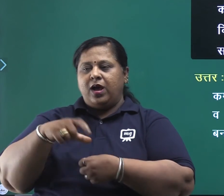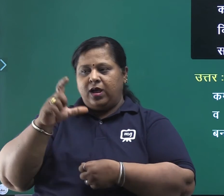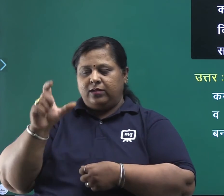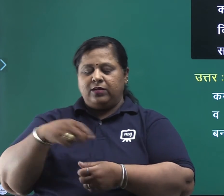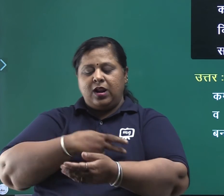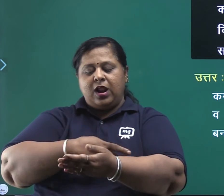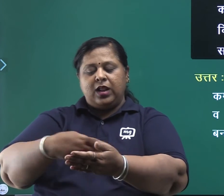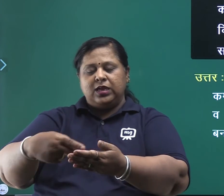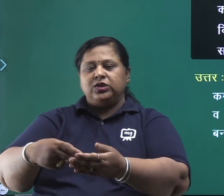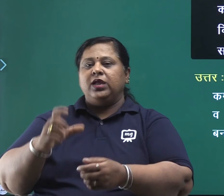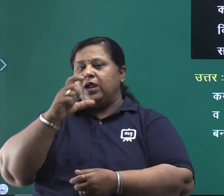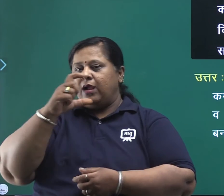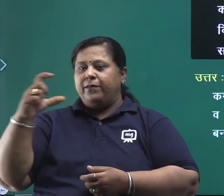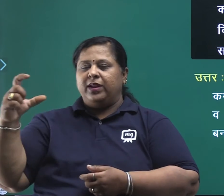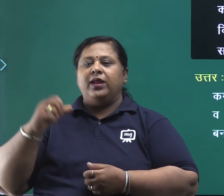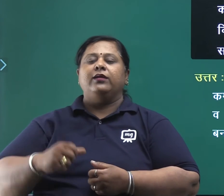अर्देशीर की कंपनी ने